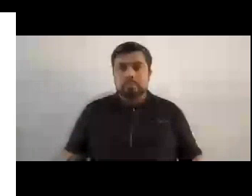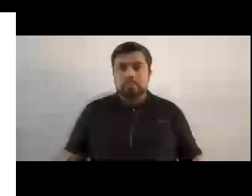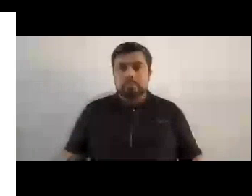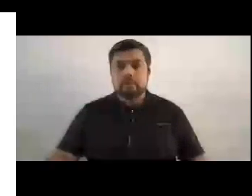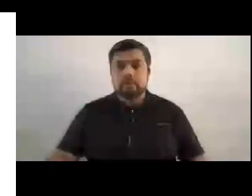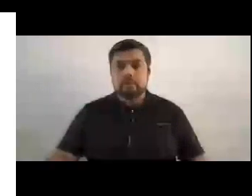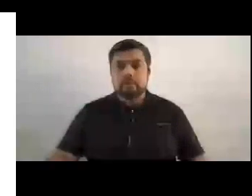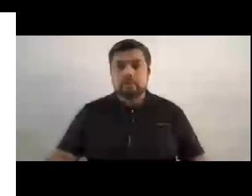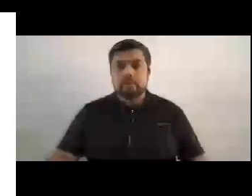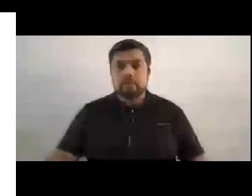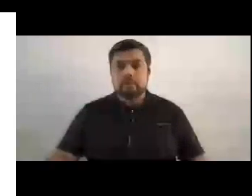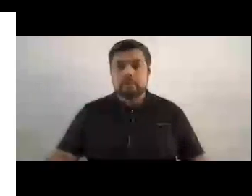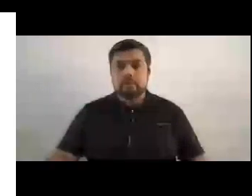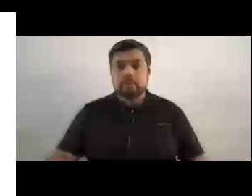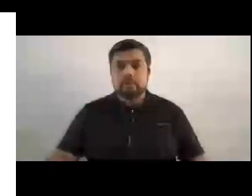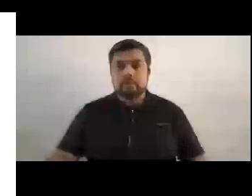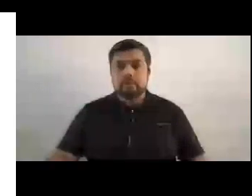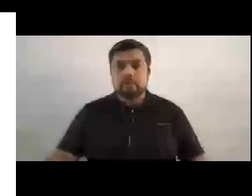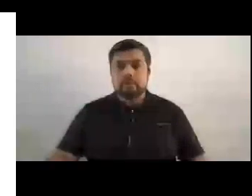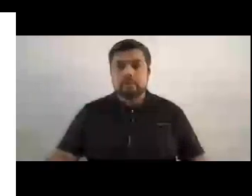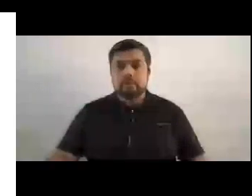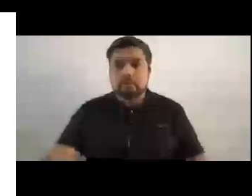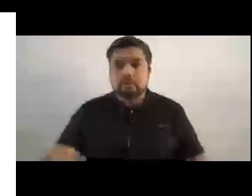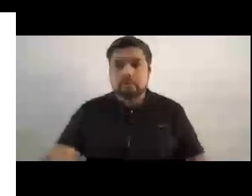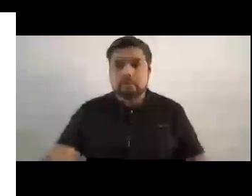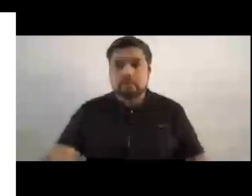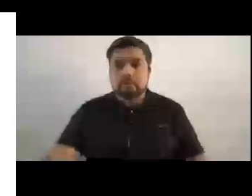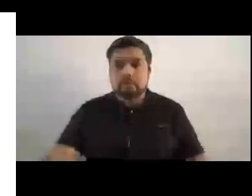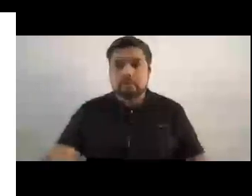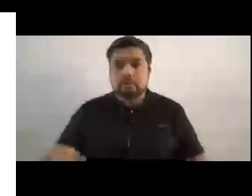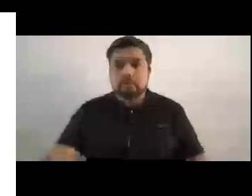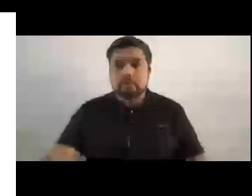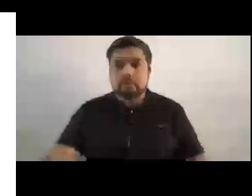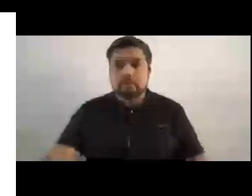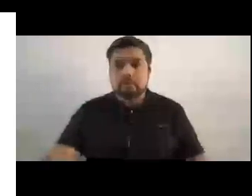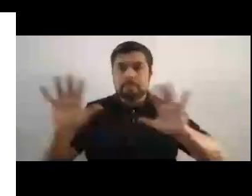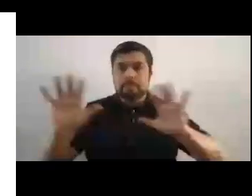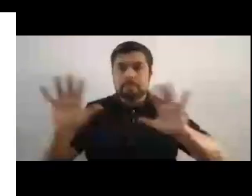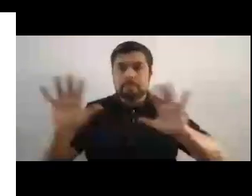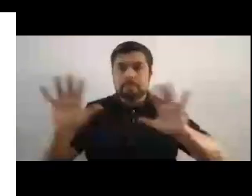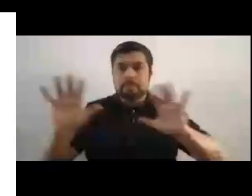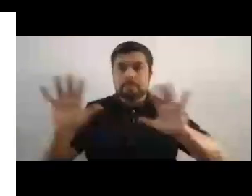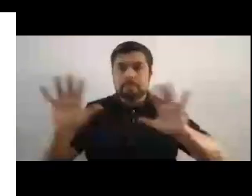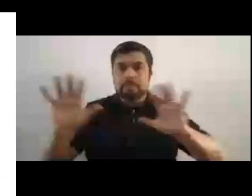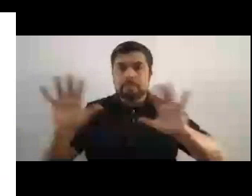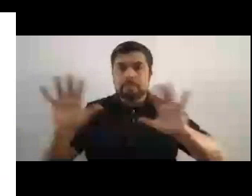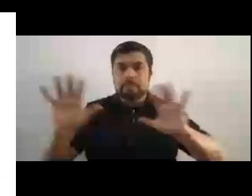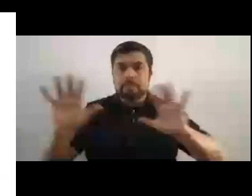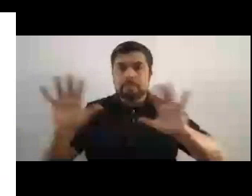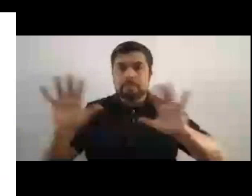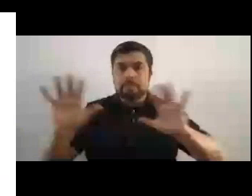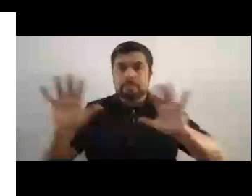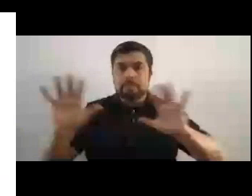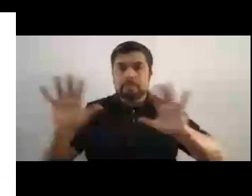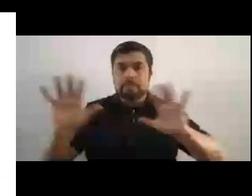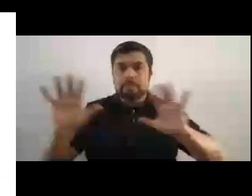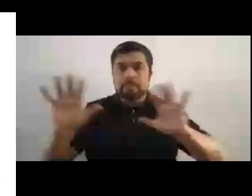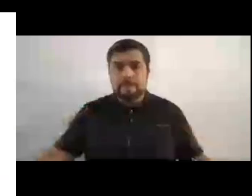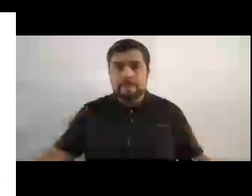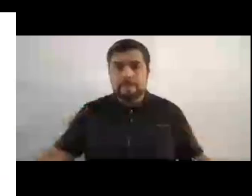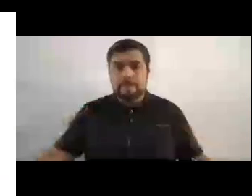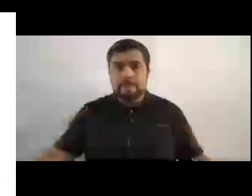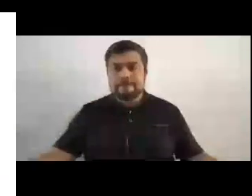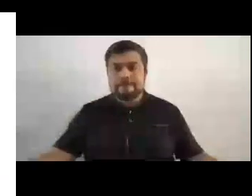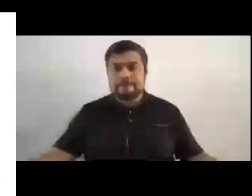perfecto. Me están diciendo, yo también lo veo muy borroso, pero Ahí claro, me no veo es bien. mi, Ahí me no, veo bien.